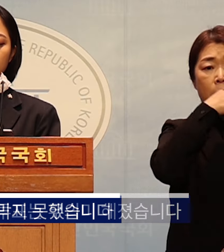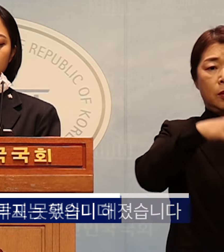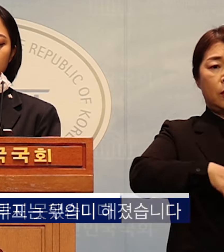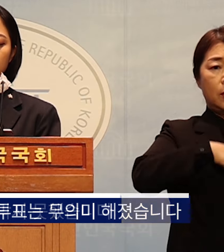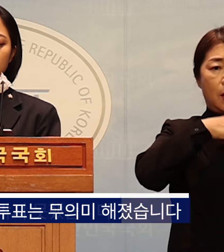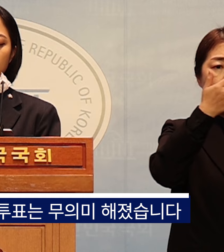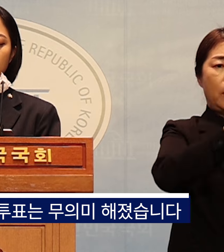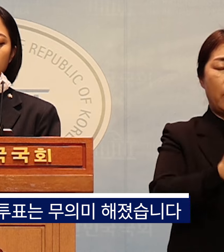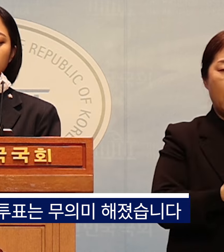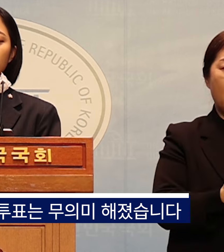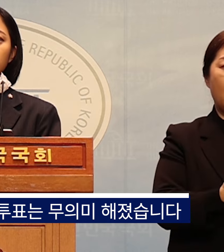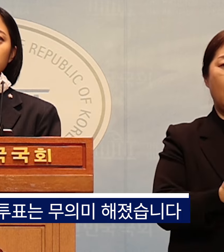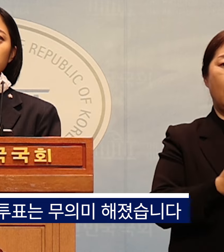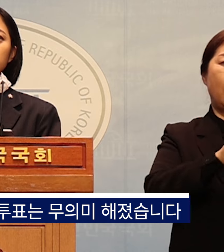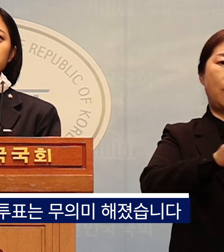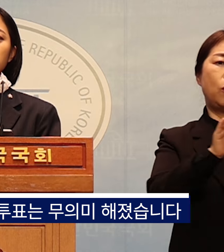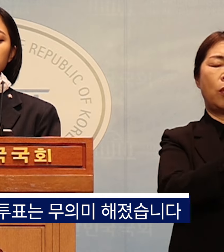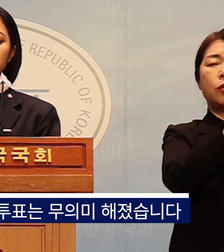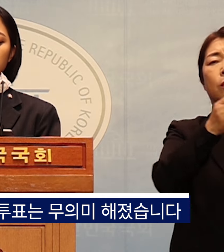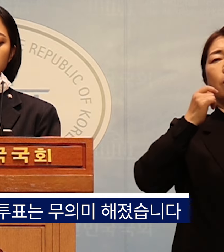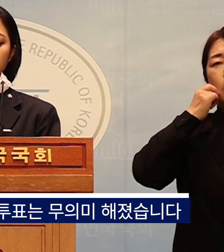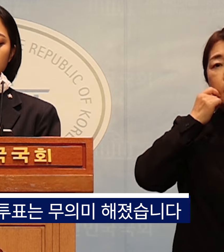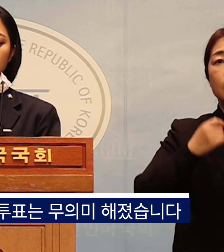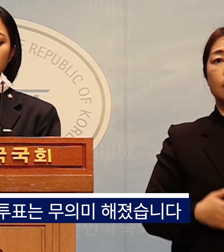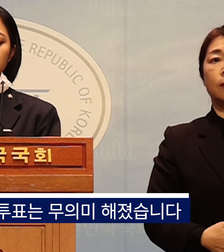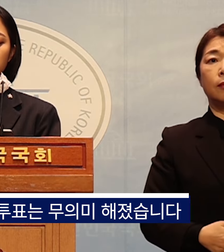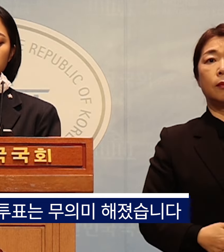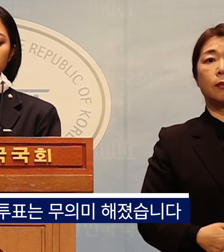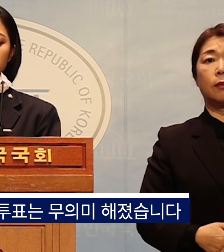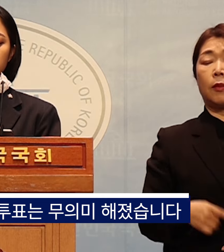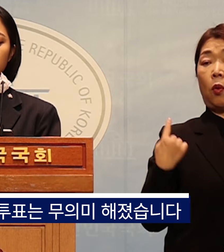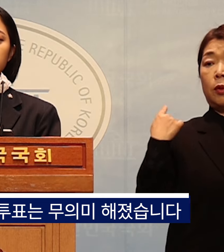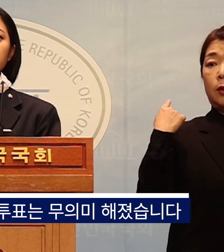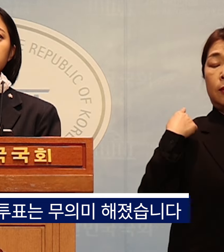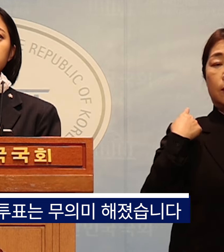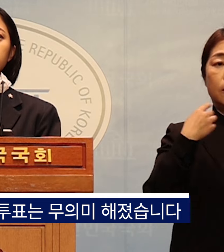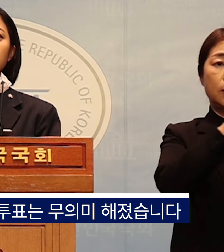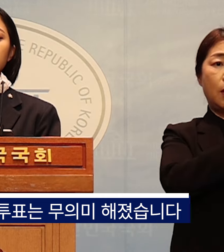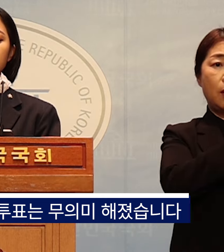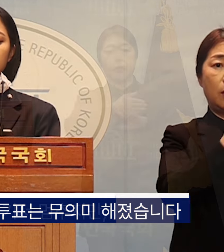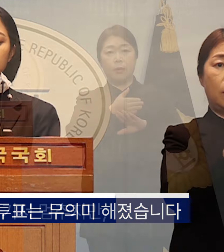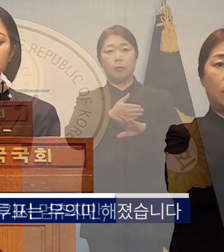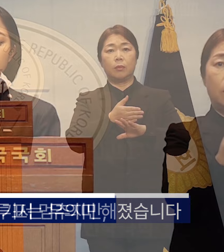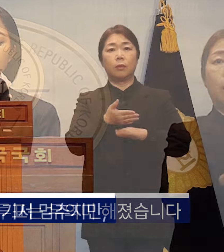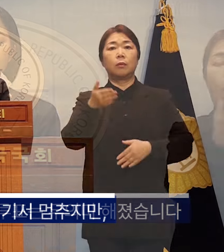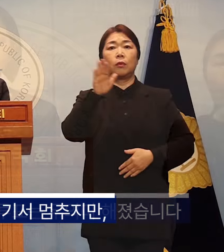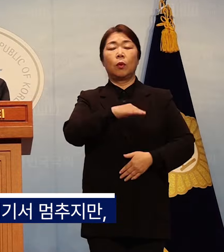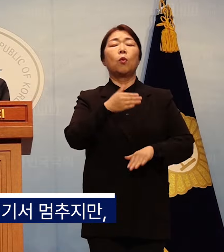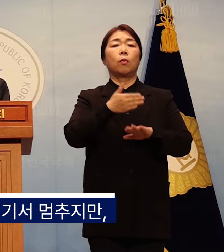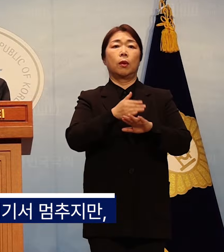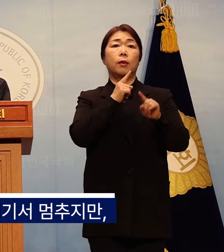못했습니다. 당들에는 돌릴 수 없고 당원 총투표는 무의미해졌습니다.